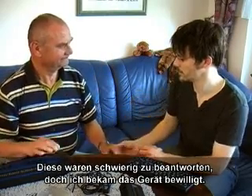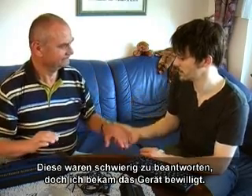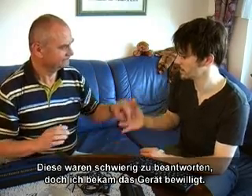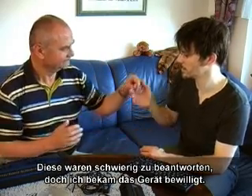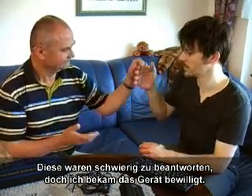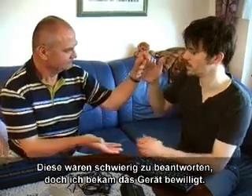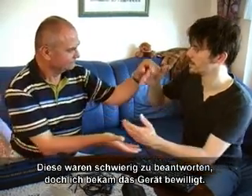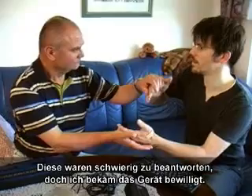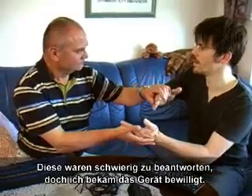Gerät bewilligt.